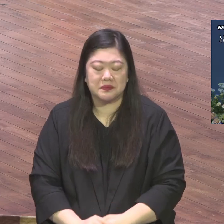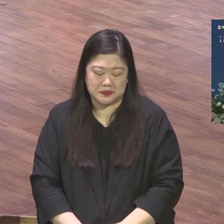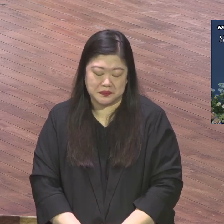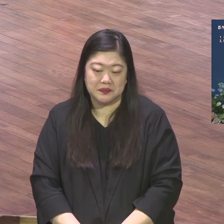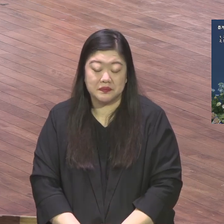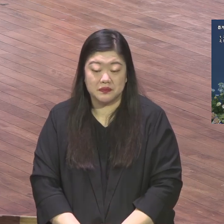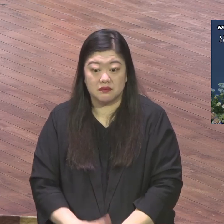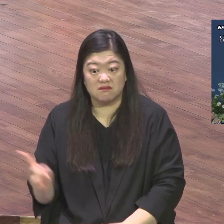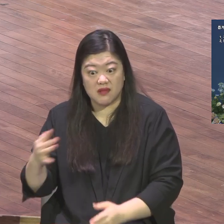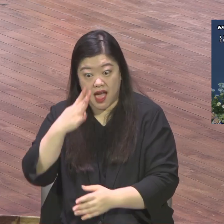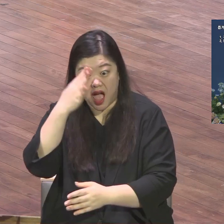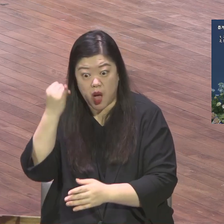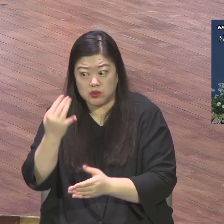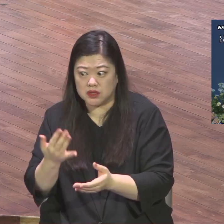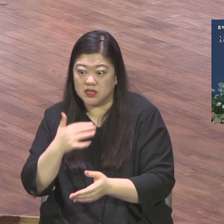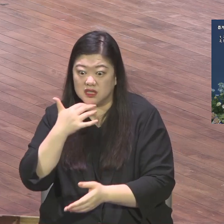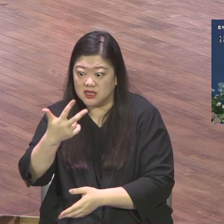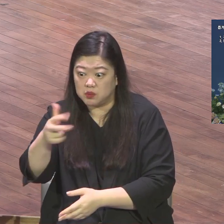북박오르는 열정.